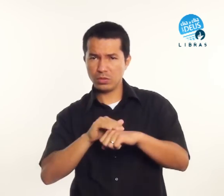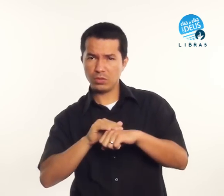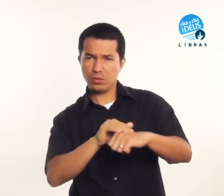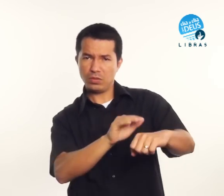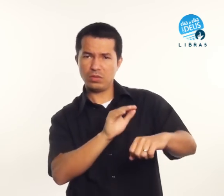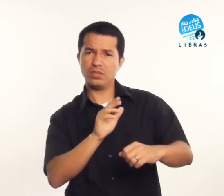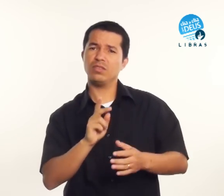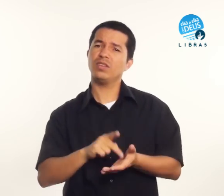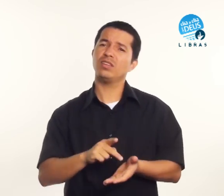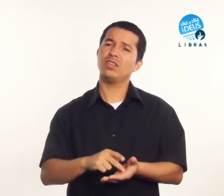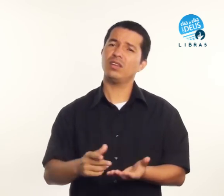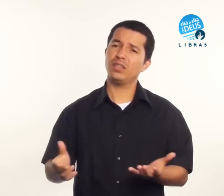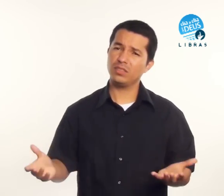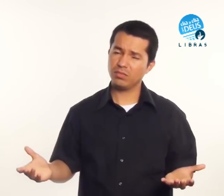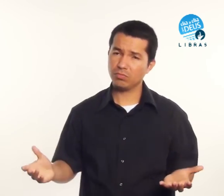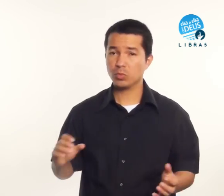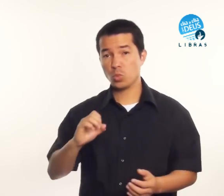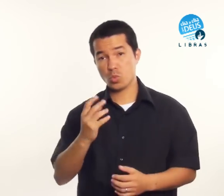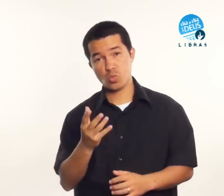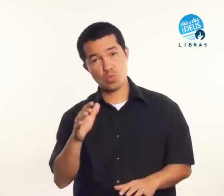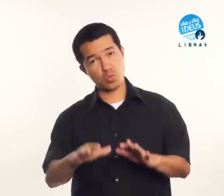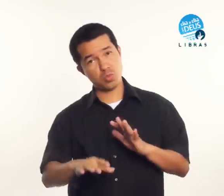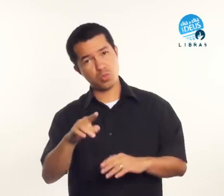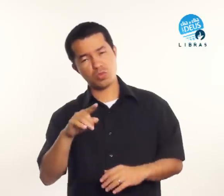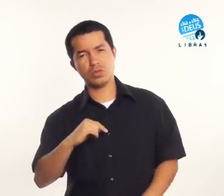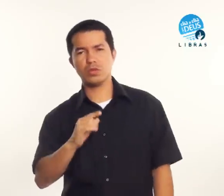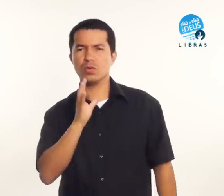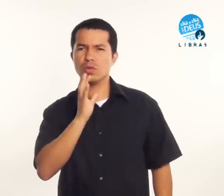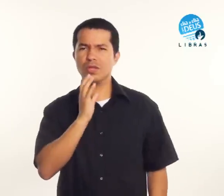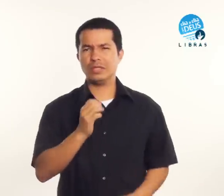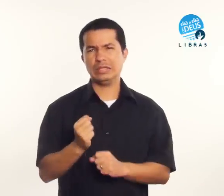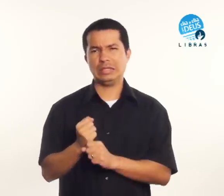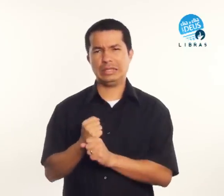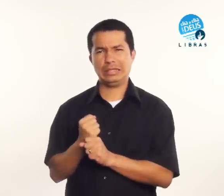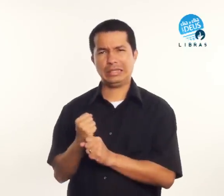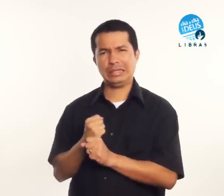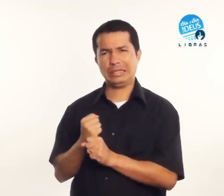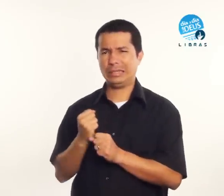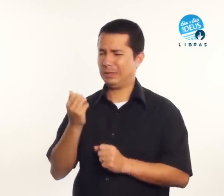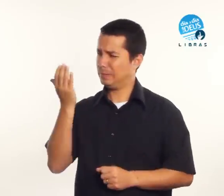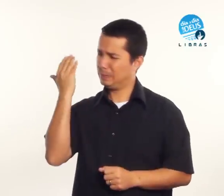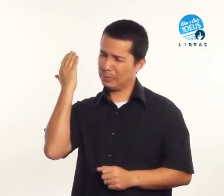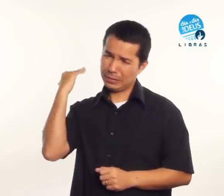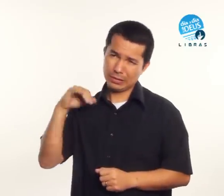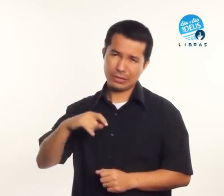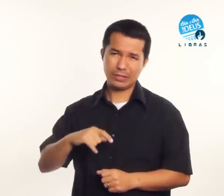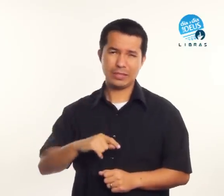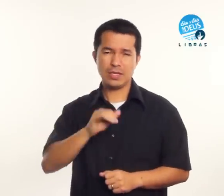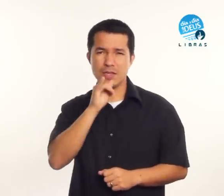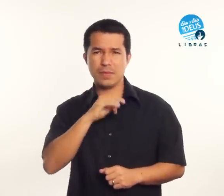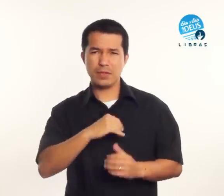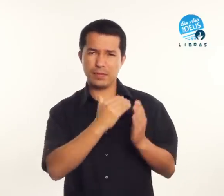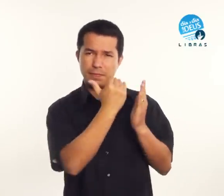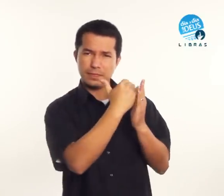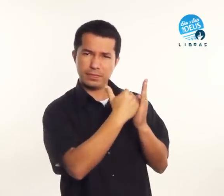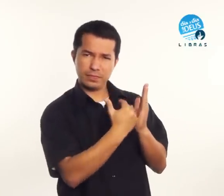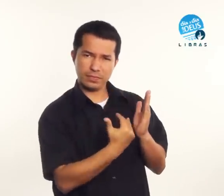ditado popular, e às vezes a gente viu alguns anos, muitos anos atrás, né? Tinha um programa de reality que